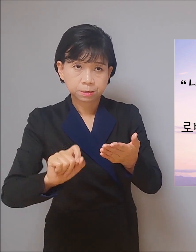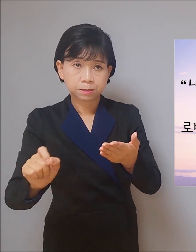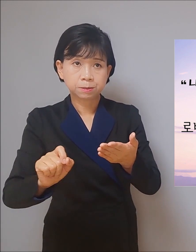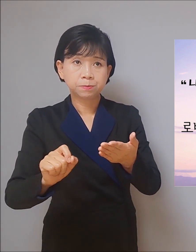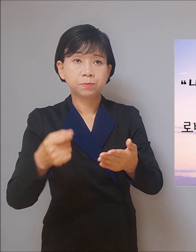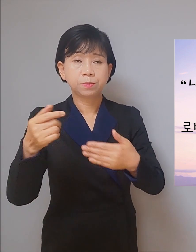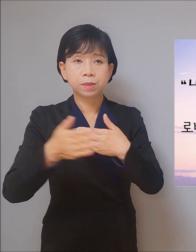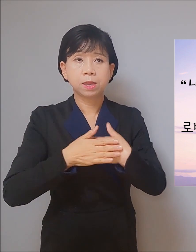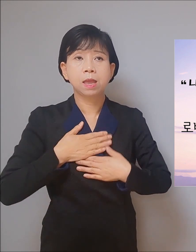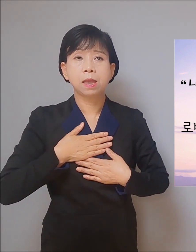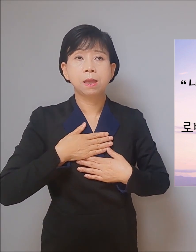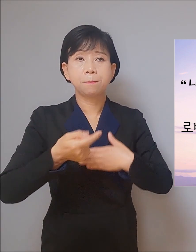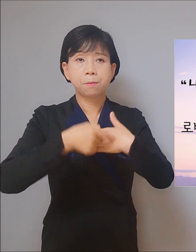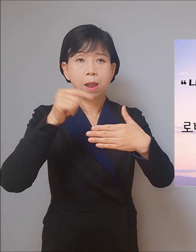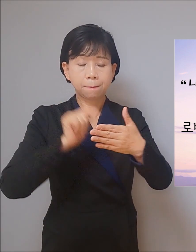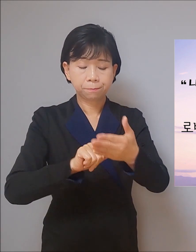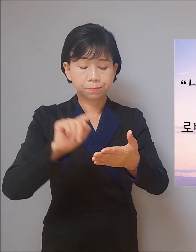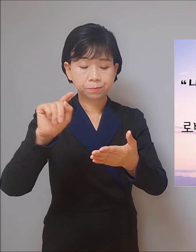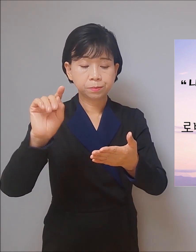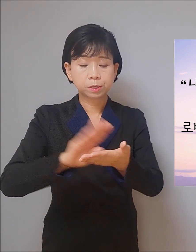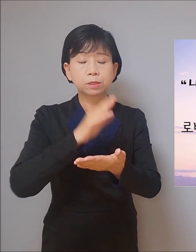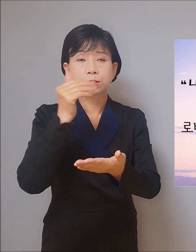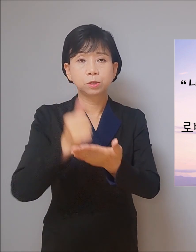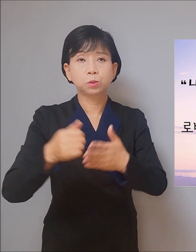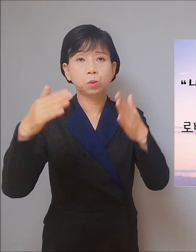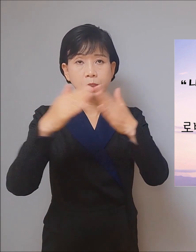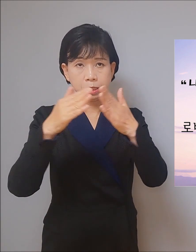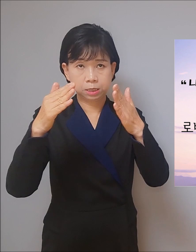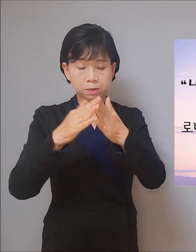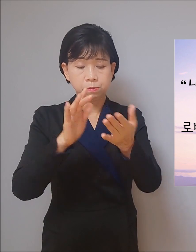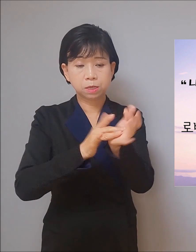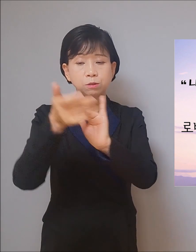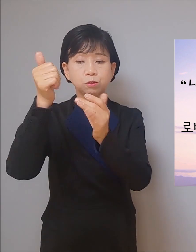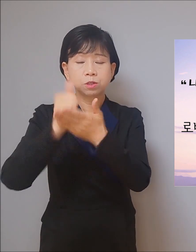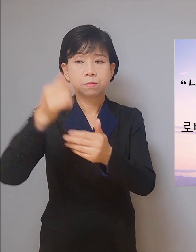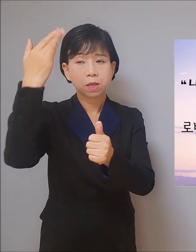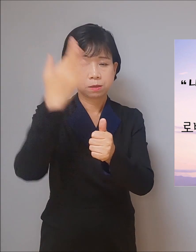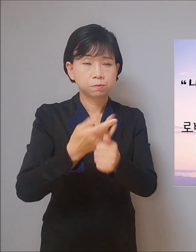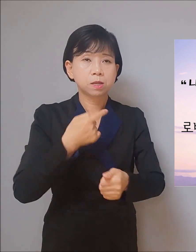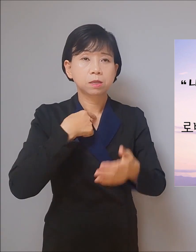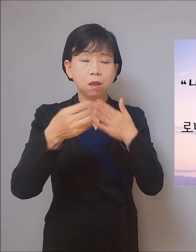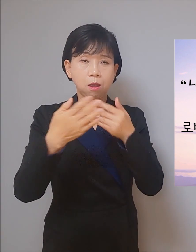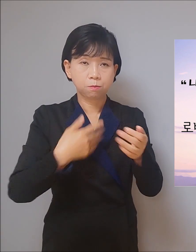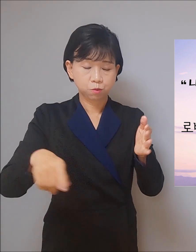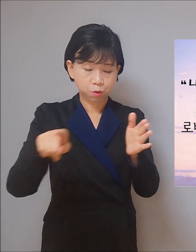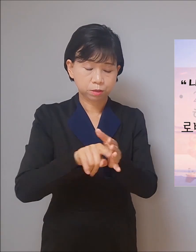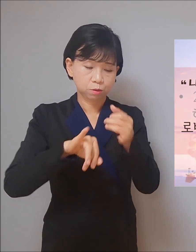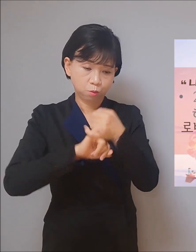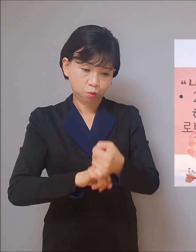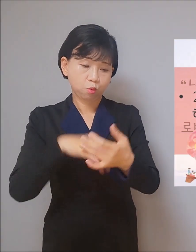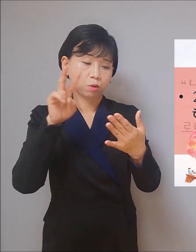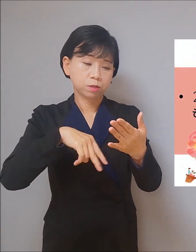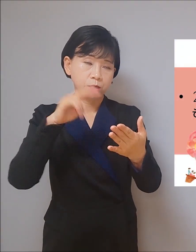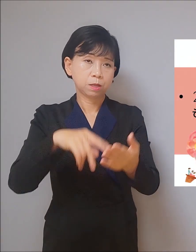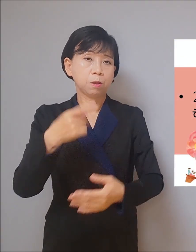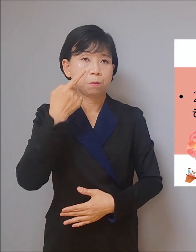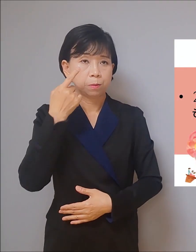우리의 깊숙한 내면에서 예수 그리스도의 임재를 경험하기 위하여 꼭 한번 읽어보면 좋은